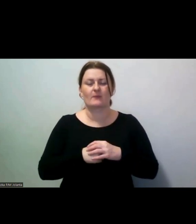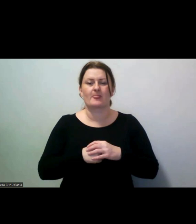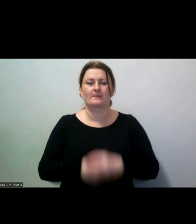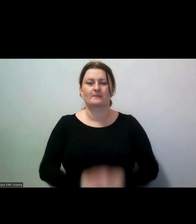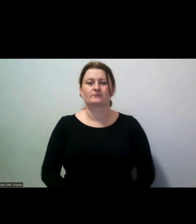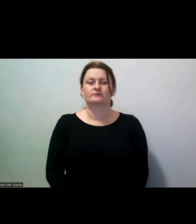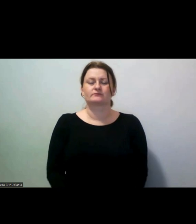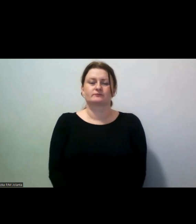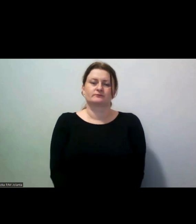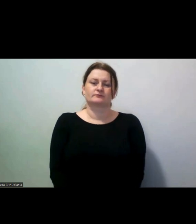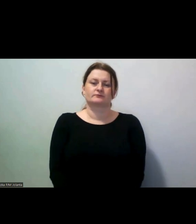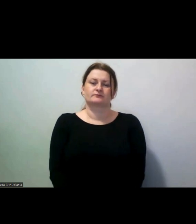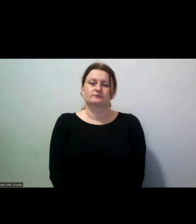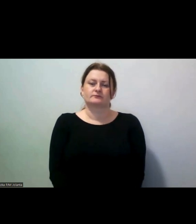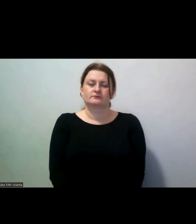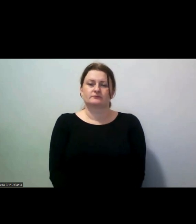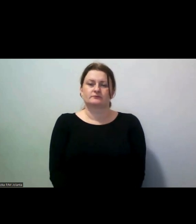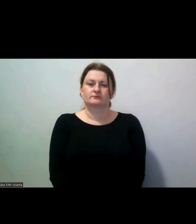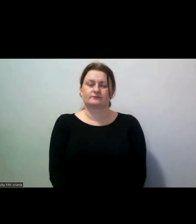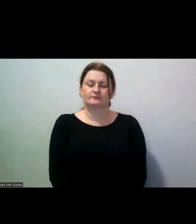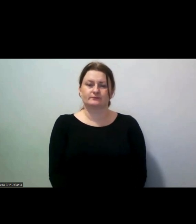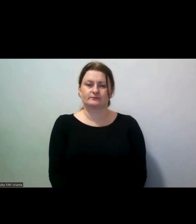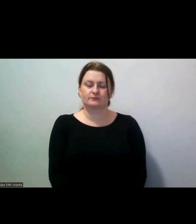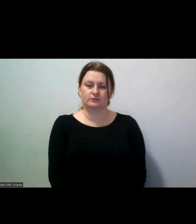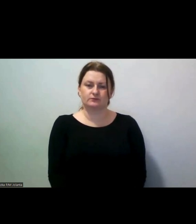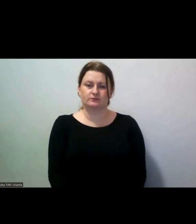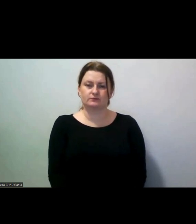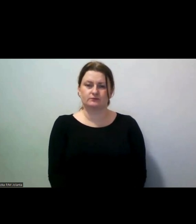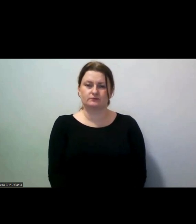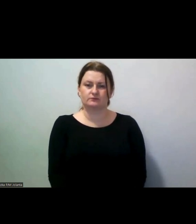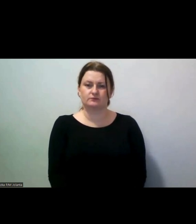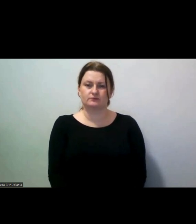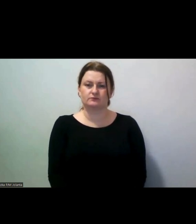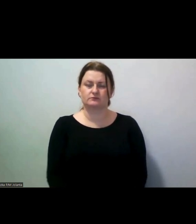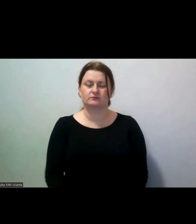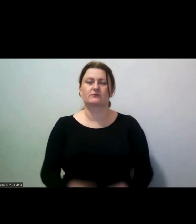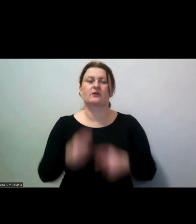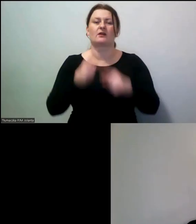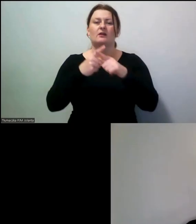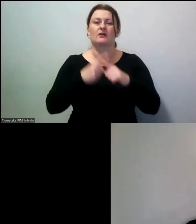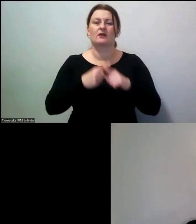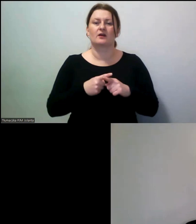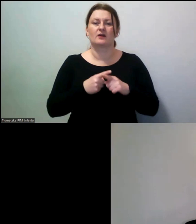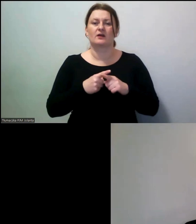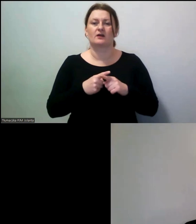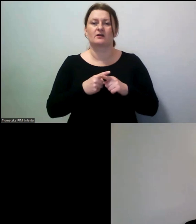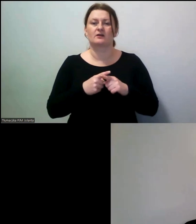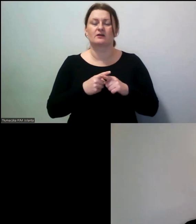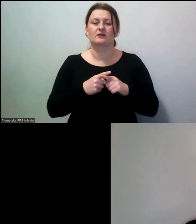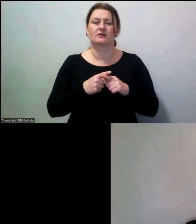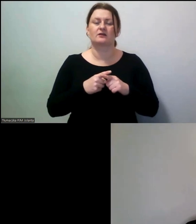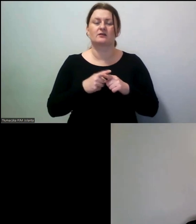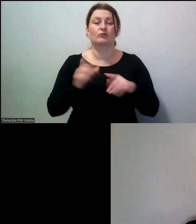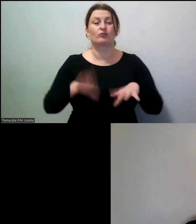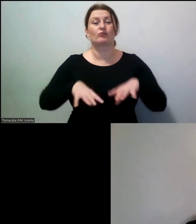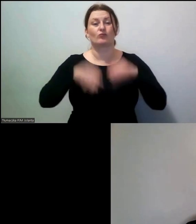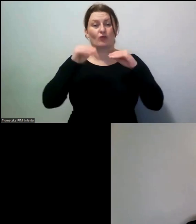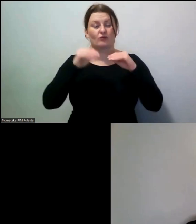proszę. Myślę, że nie. To znaczy test w swoim takim prototypowym